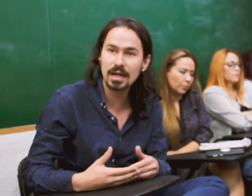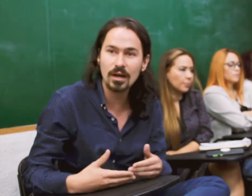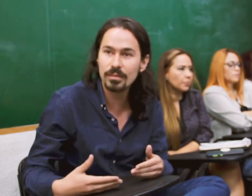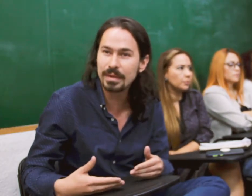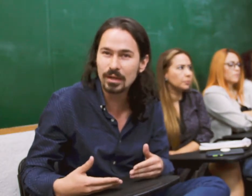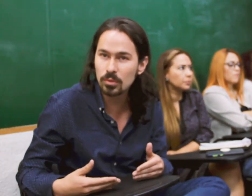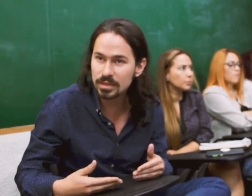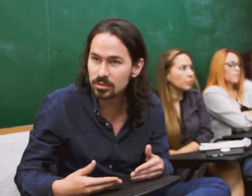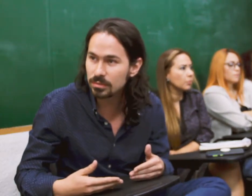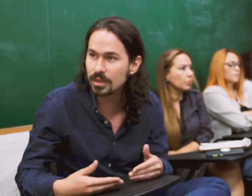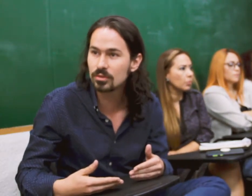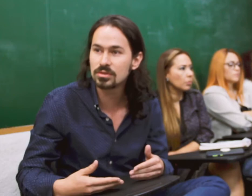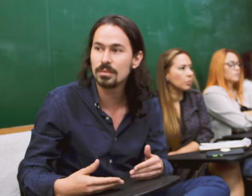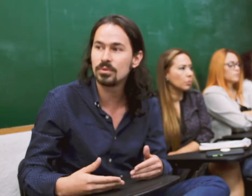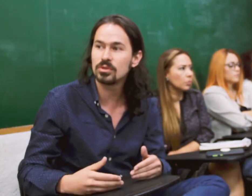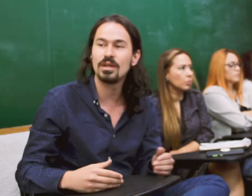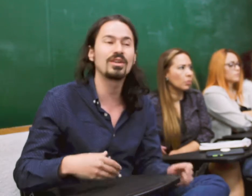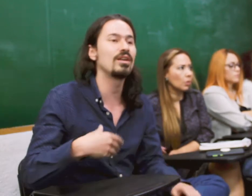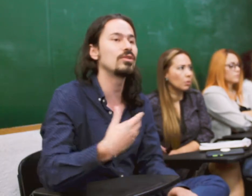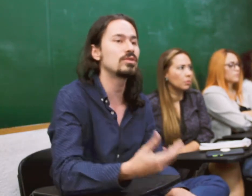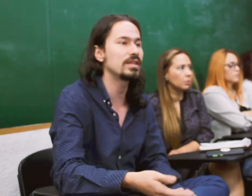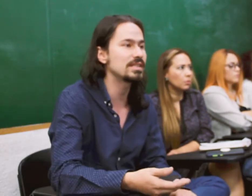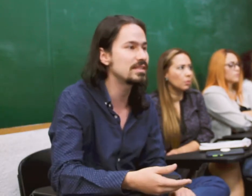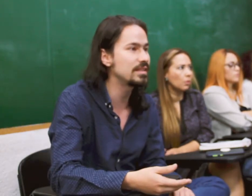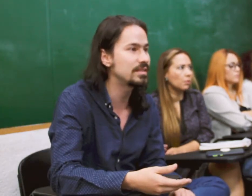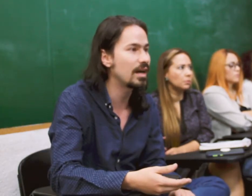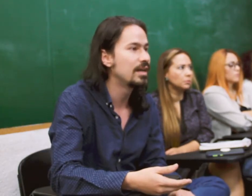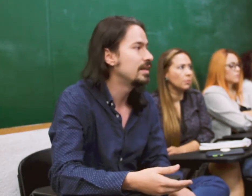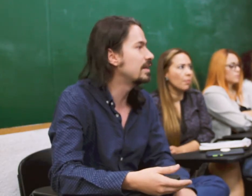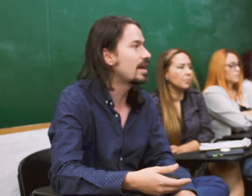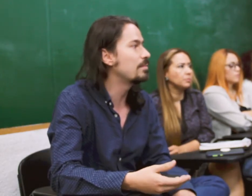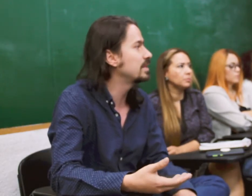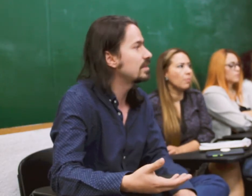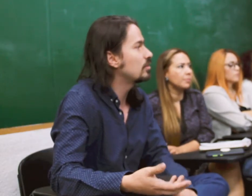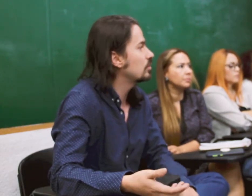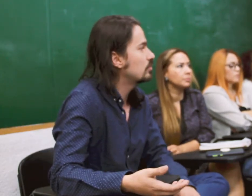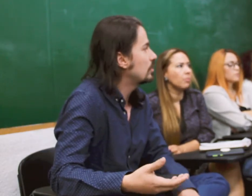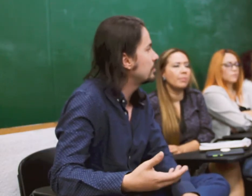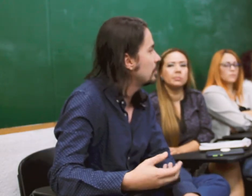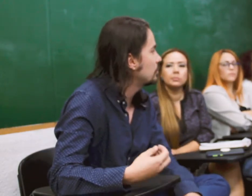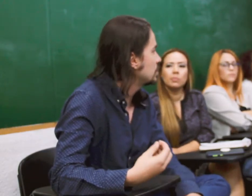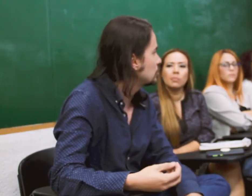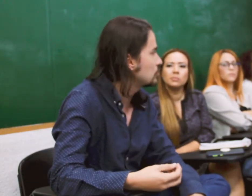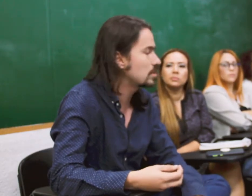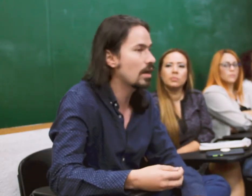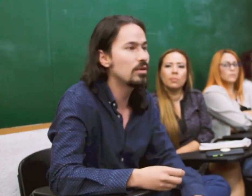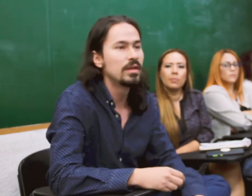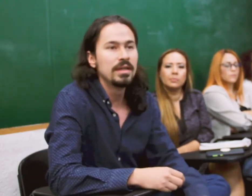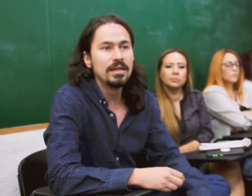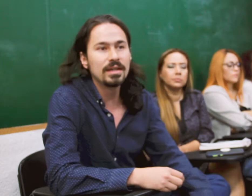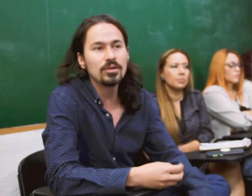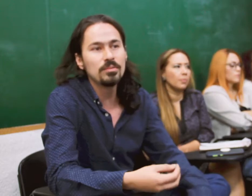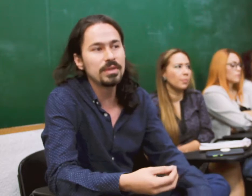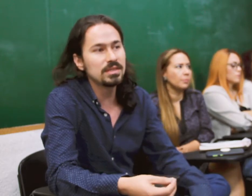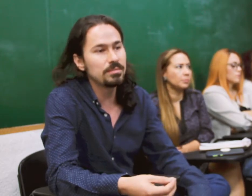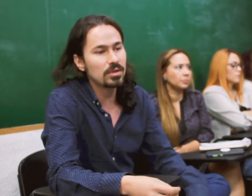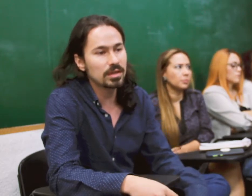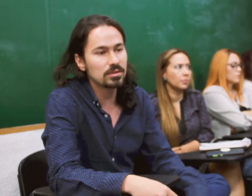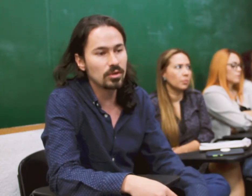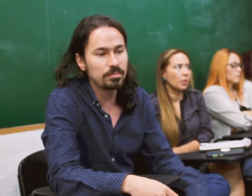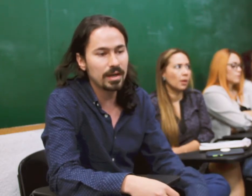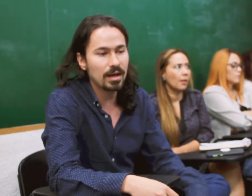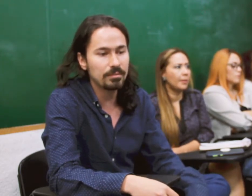está plagado de prejuicios y preconceptos sobre lo que el otro necesita y realmente no hemos escuchado. Y creo que un